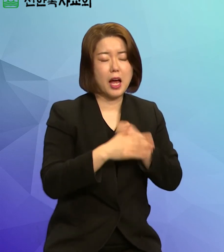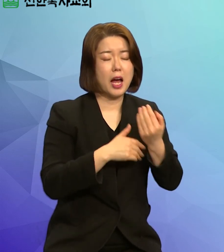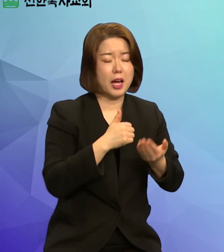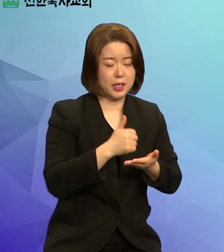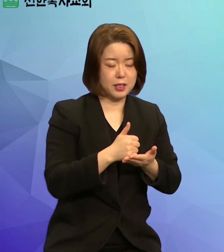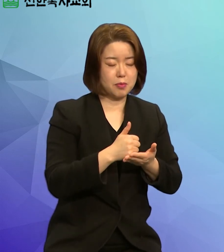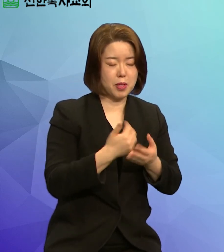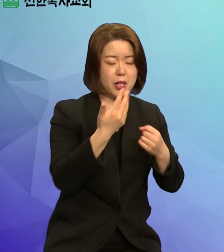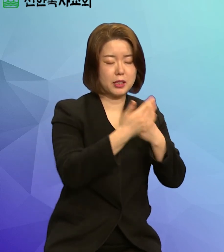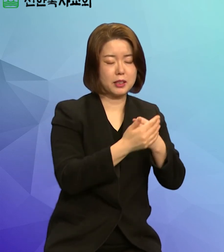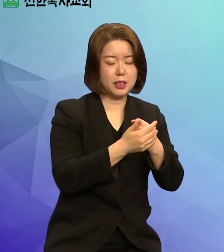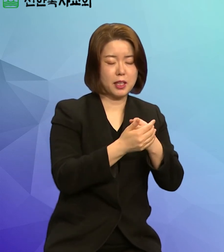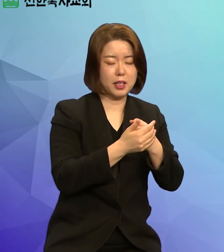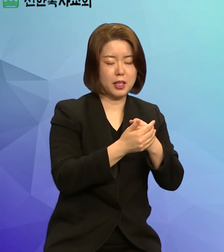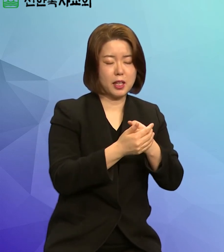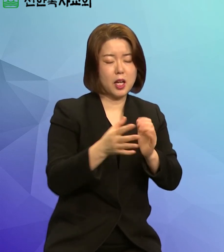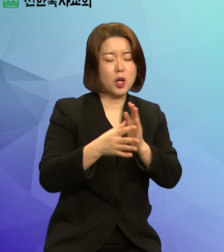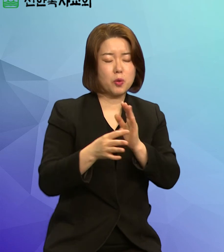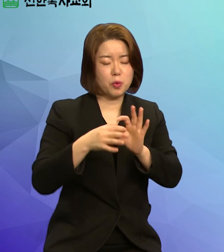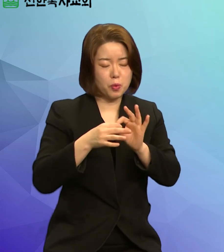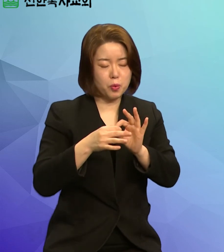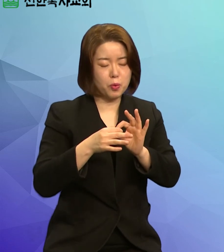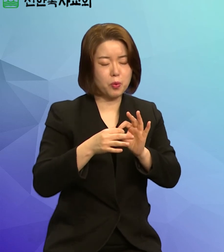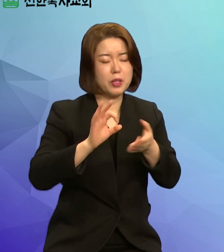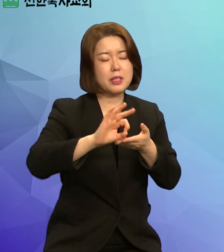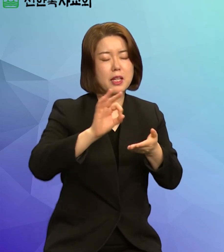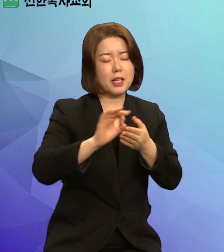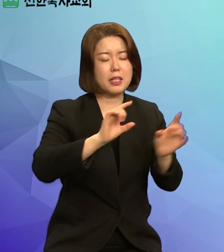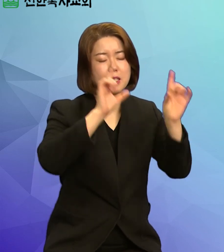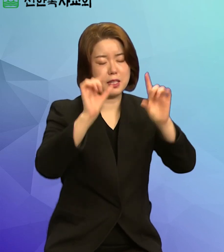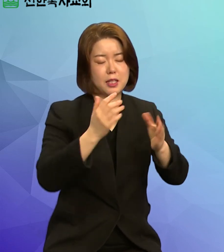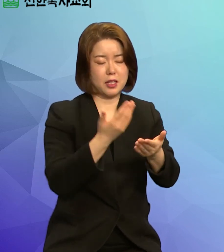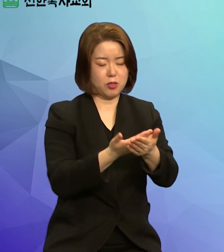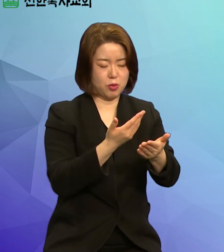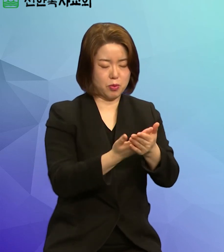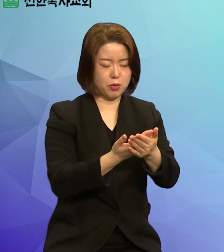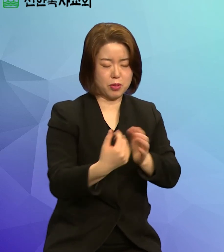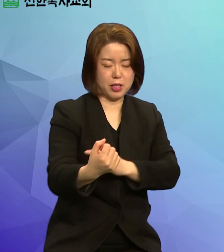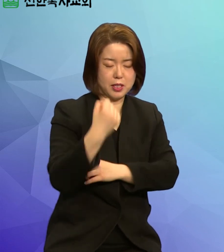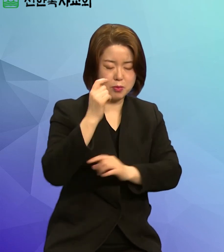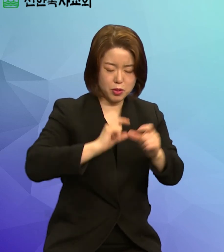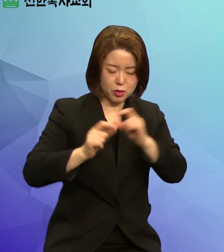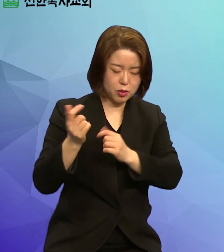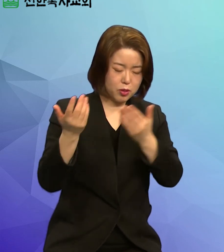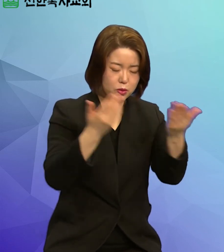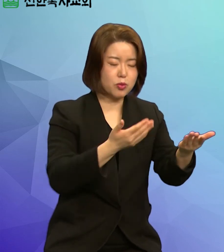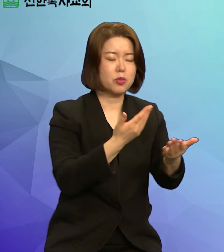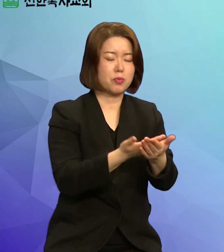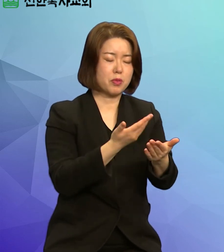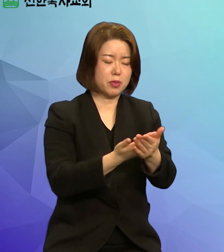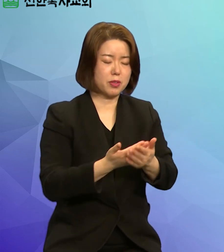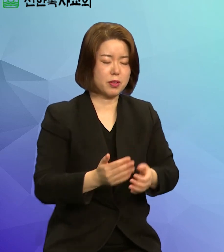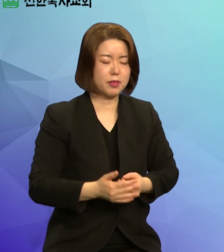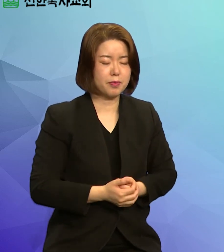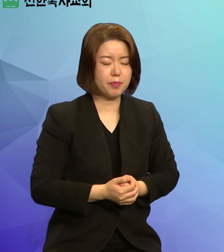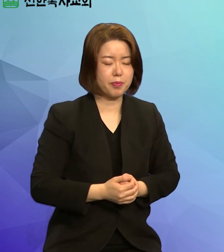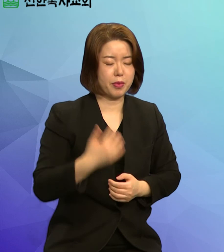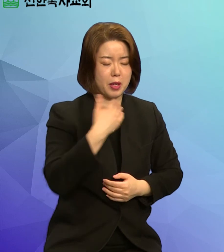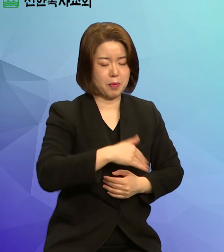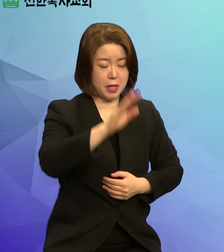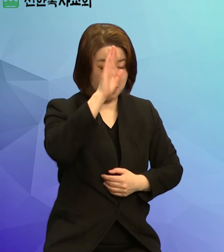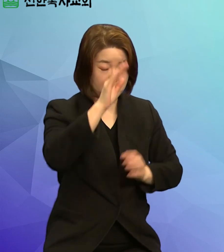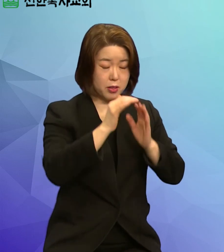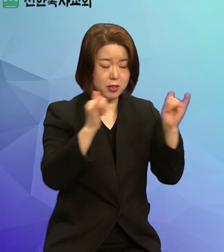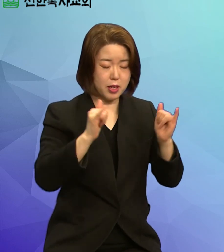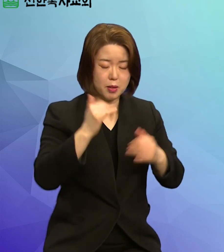하나님의 은혜의 도구로 쓰임을 받는 삶 살 수 있도록 힘을 더해 주옵소서. 육신의 병든